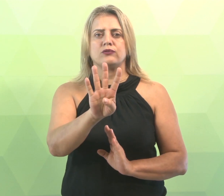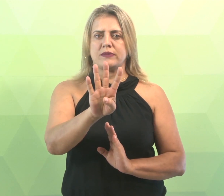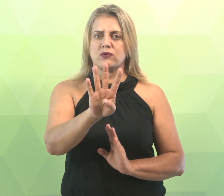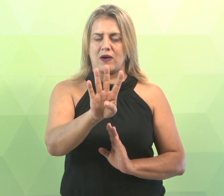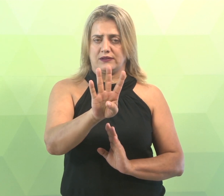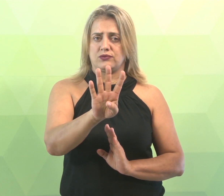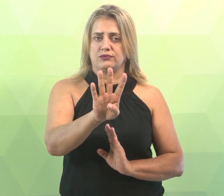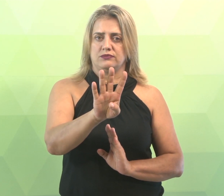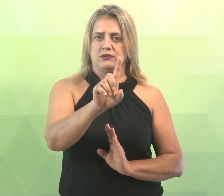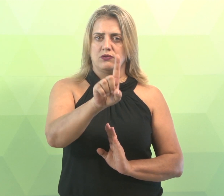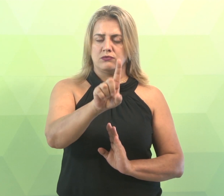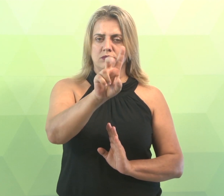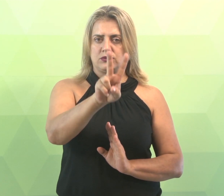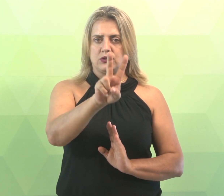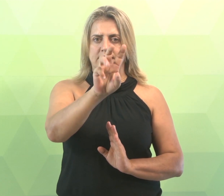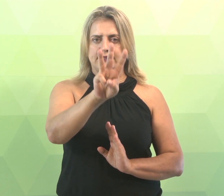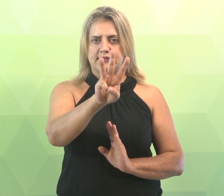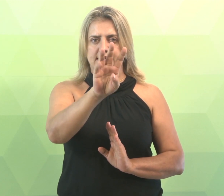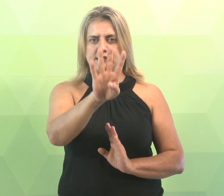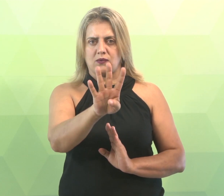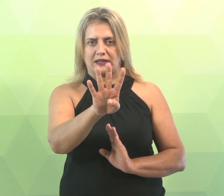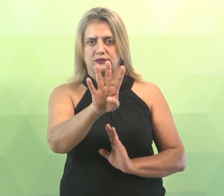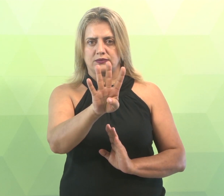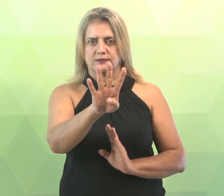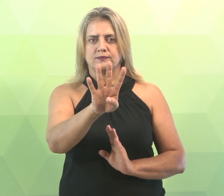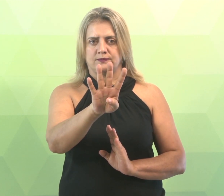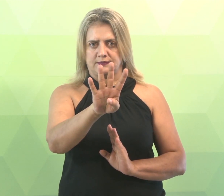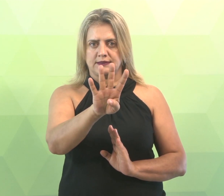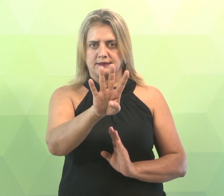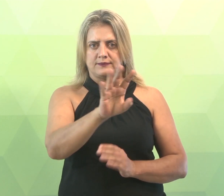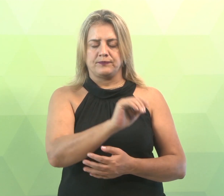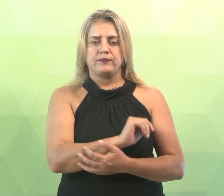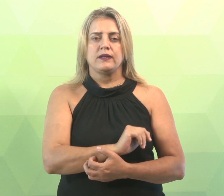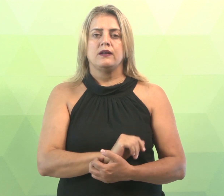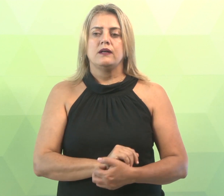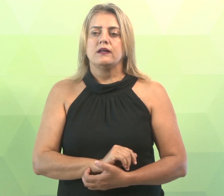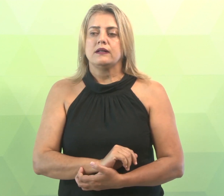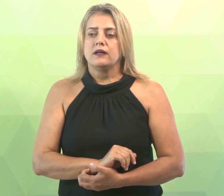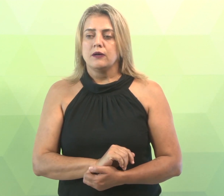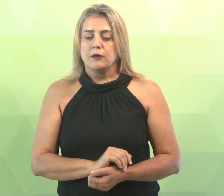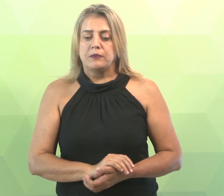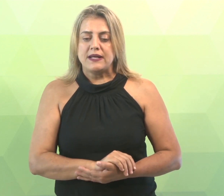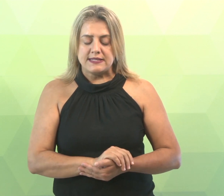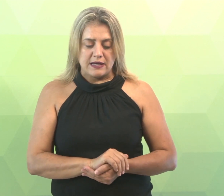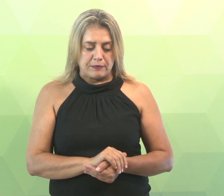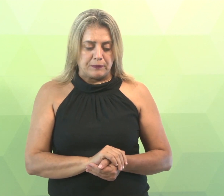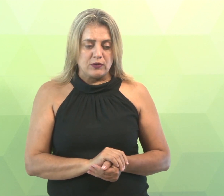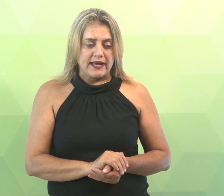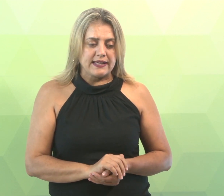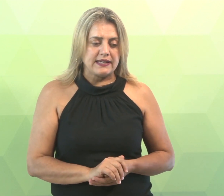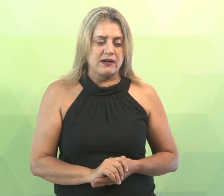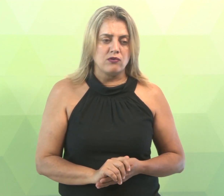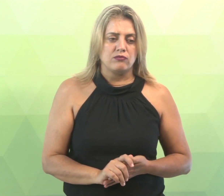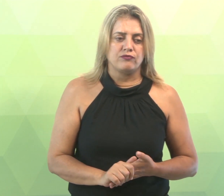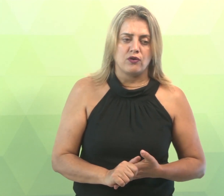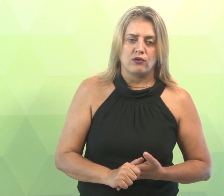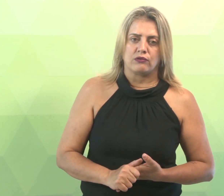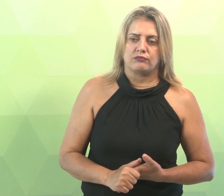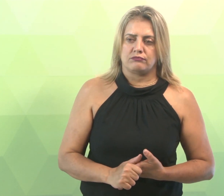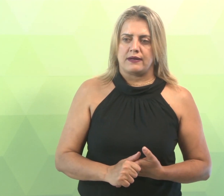número 4. 1, 2, 3 e 4. Por exemplo, por que eu vou